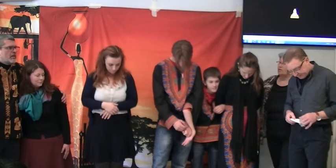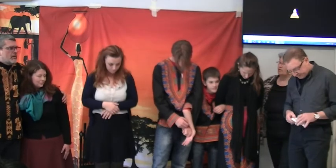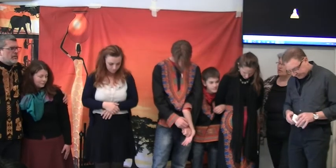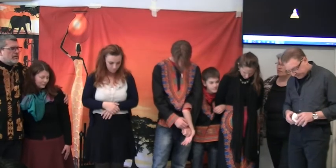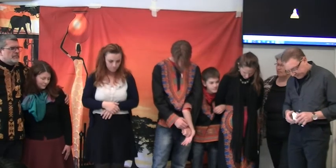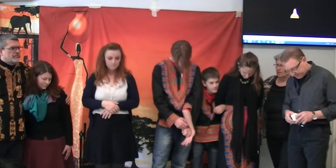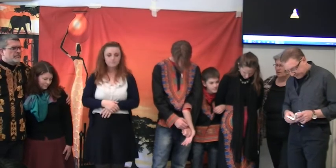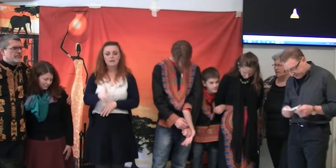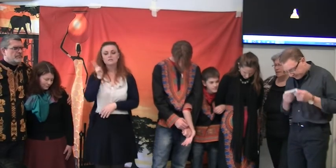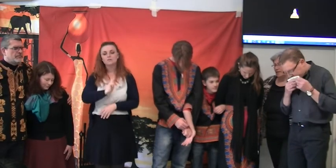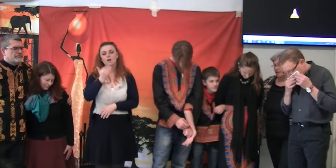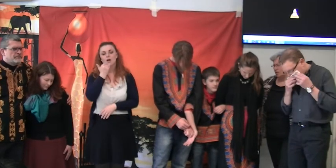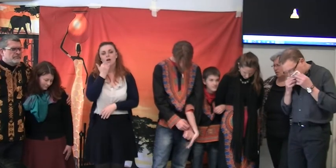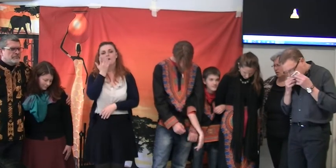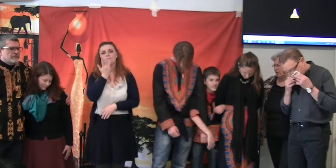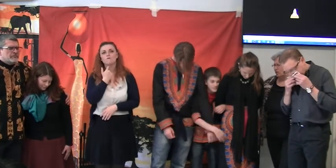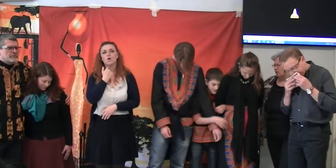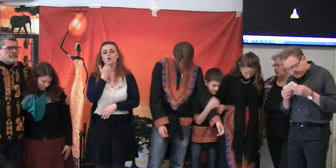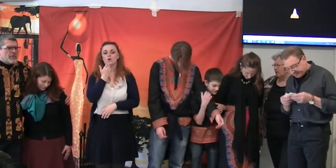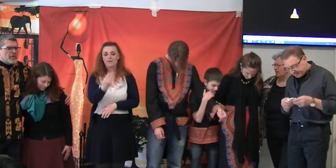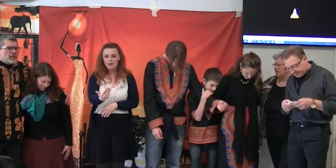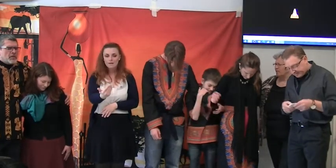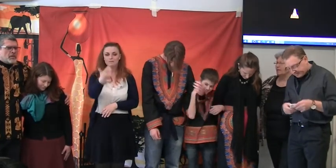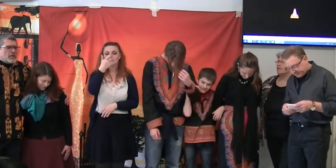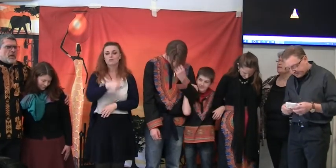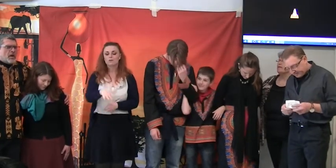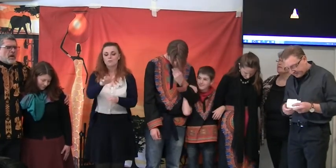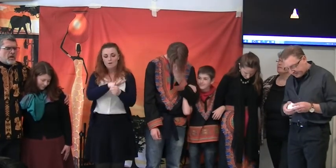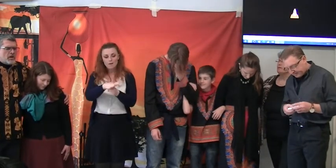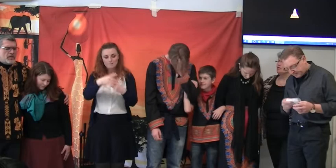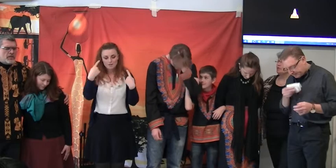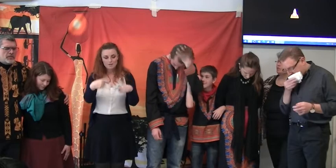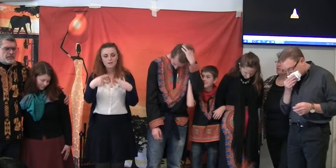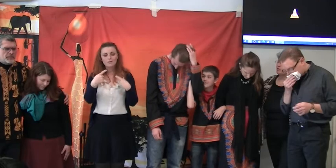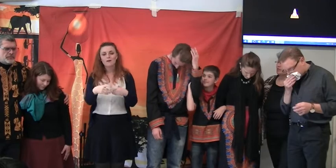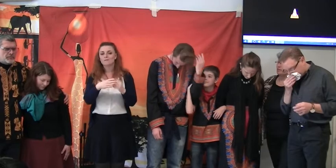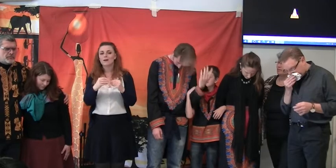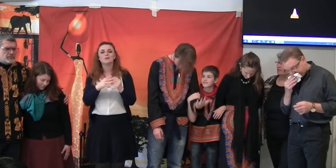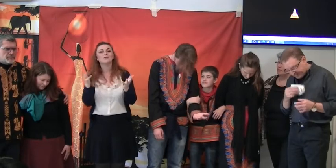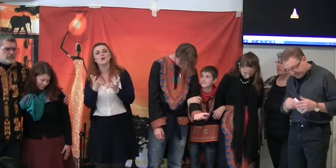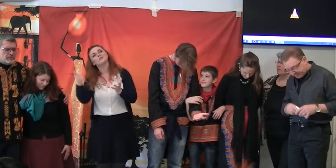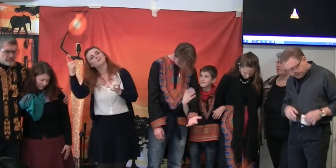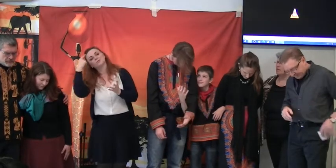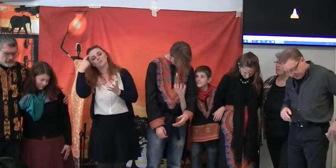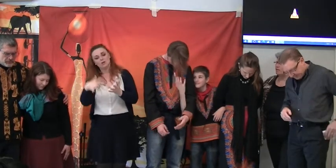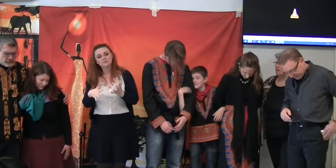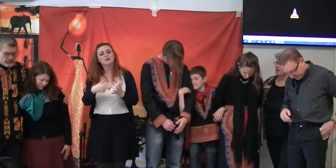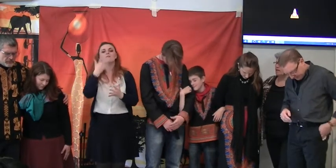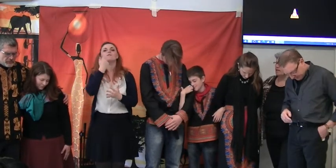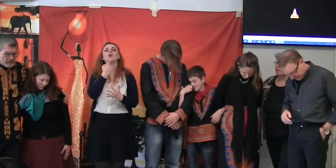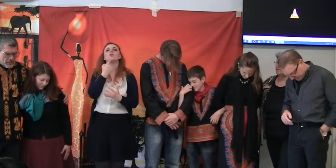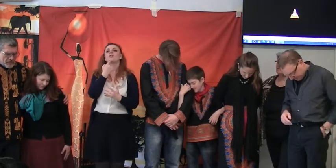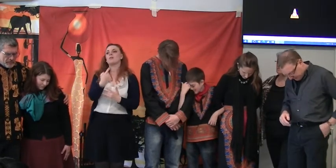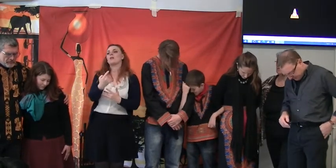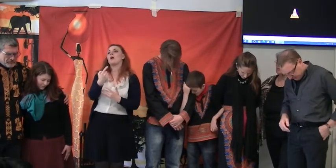Signore, anch'io voglio ringraziarti per quello che hai fatto per questa famiglia, Padre, ma soprattutto, Signore, ti prego di benedirli e